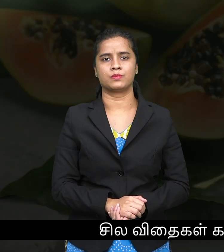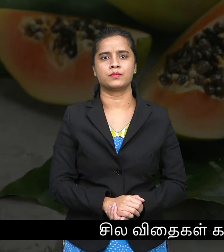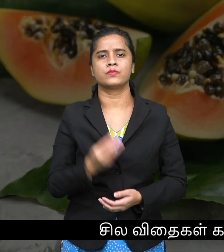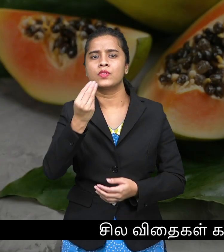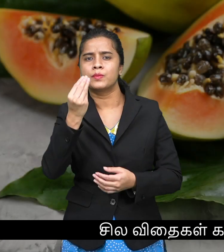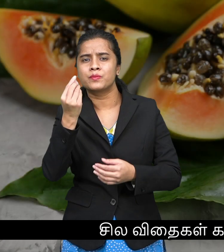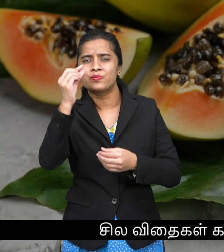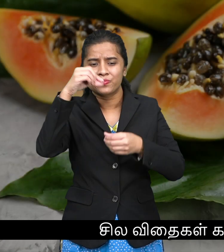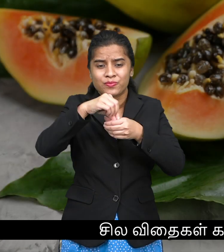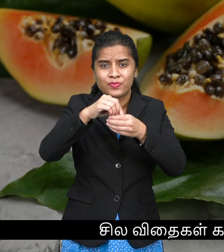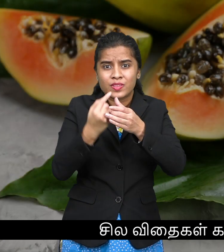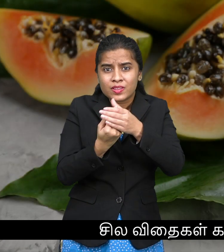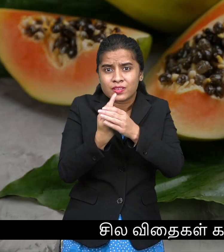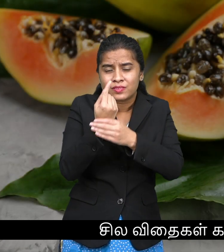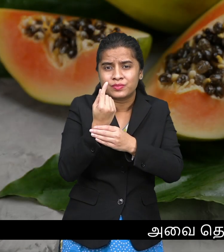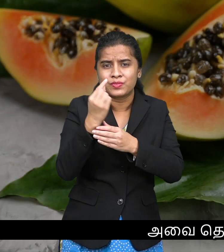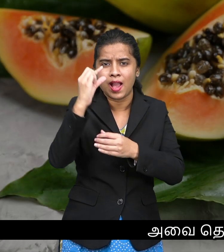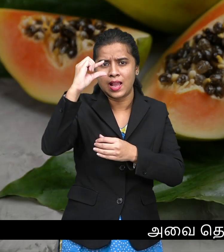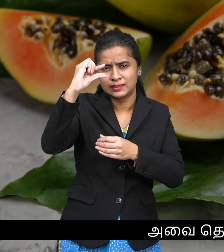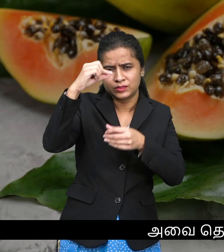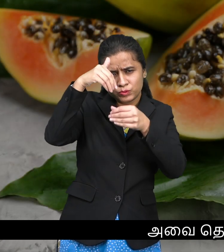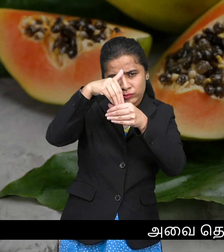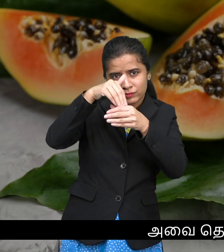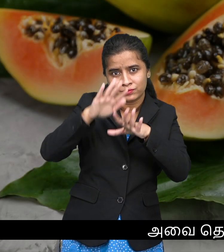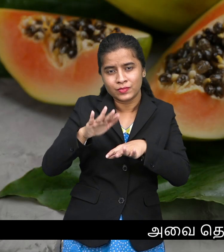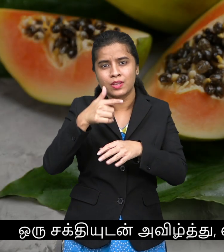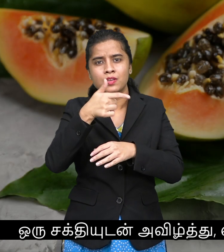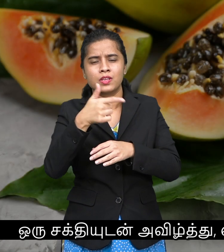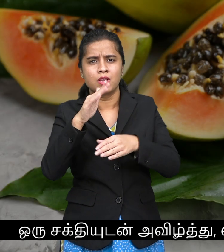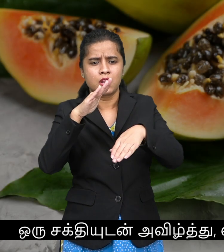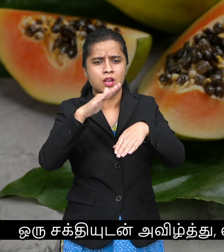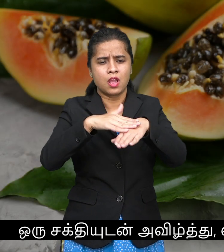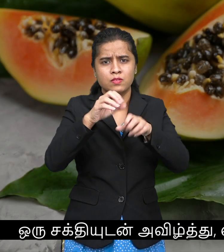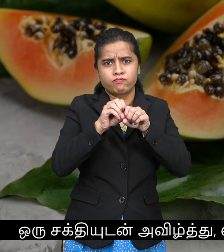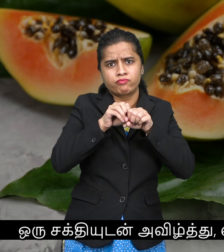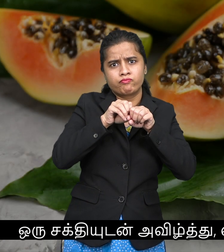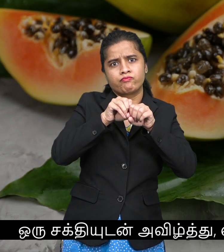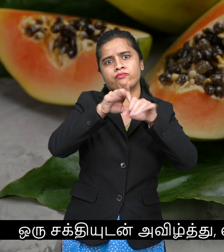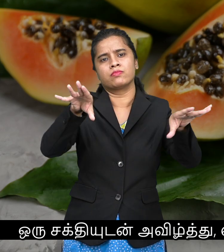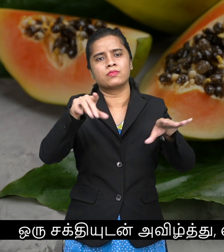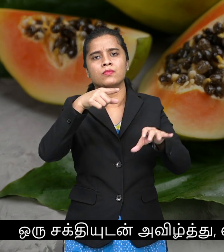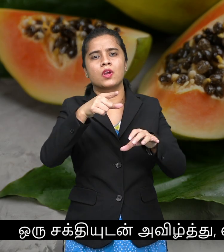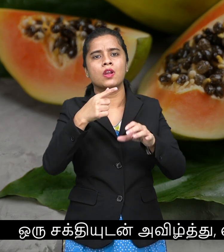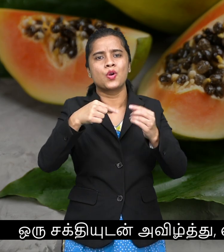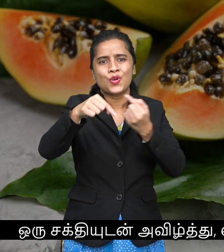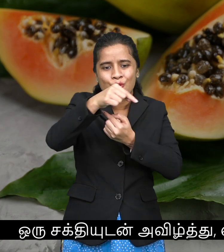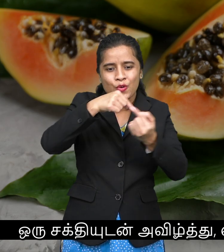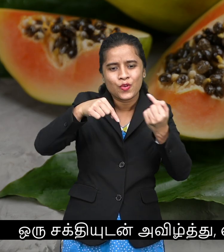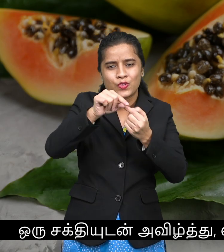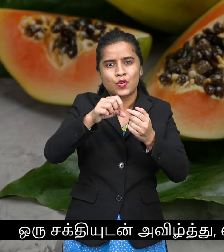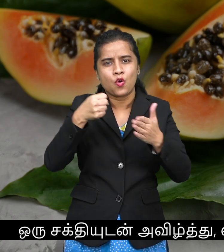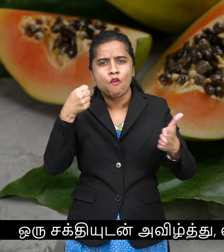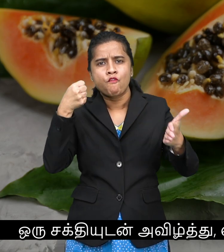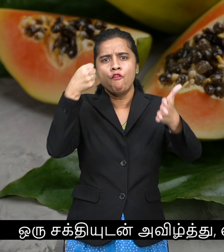சில விதைகள் கேப்சூல்களில் வளரும். அவை தொட்டால் வெடித்து ஒரு சக்தியுடன் அவிழ்ந்து விதைகளை சுற்றிலும்